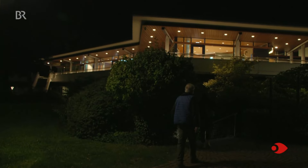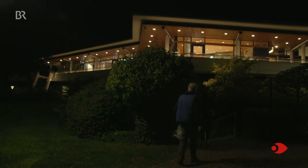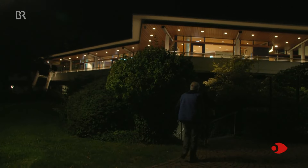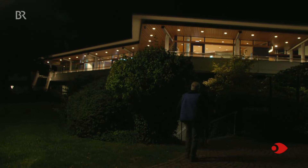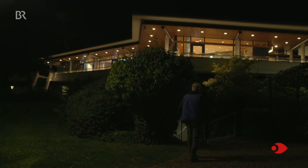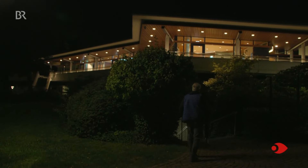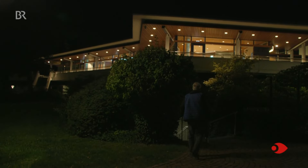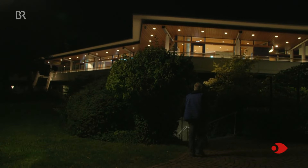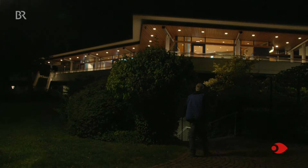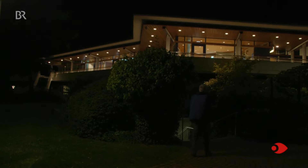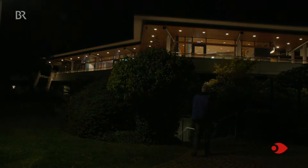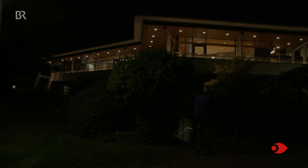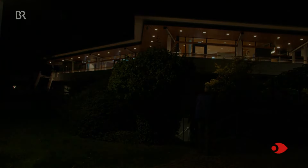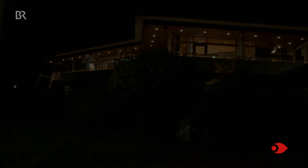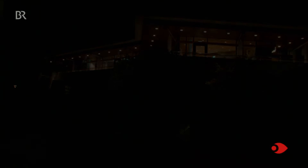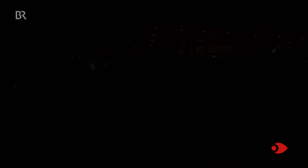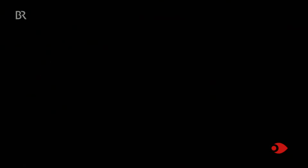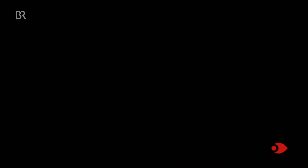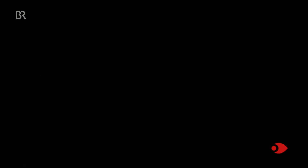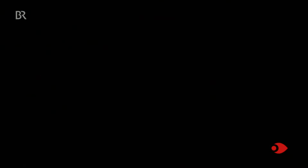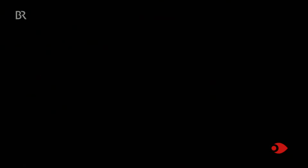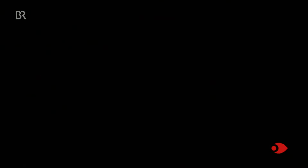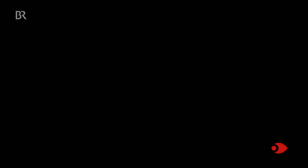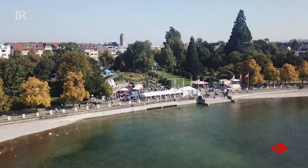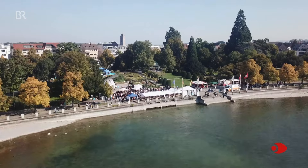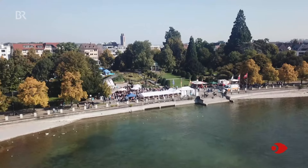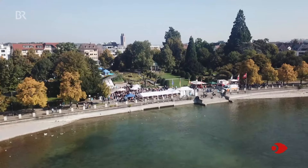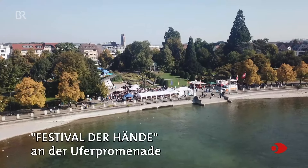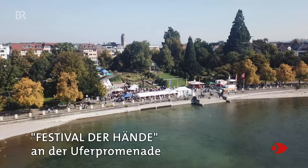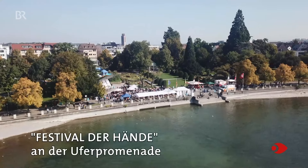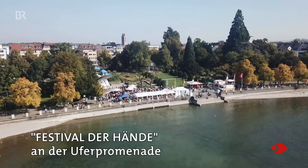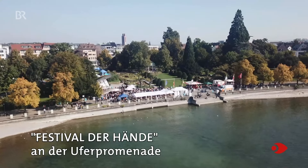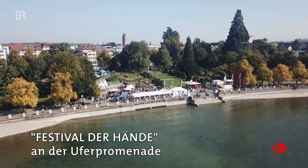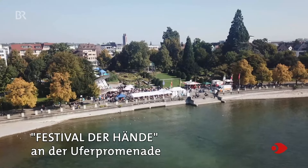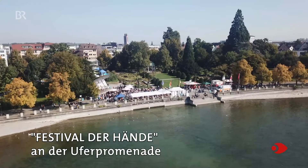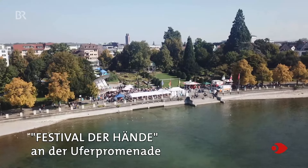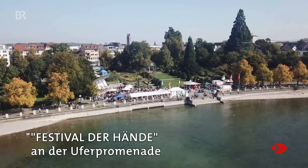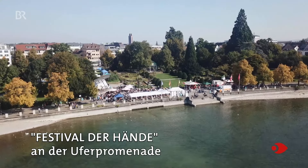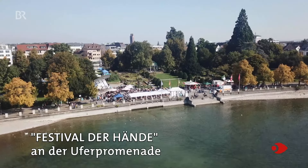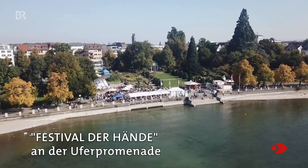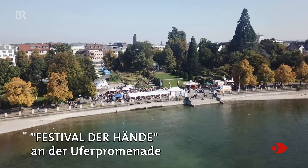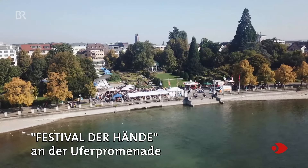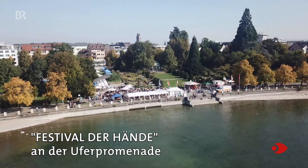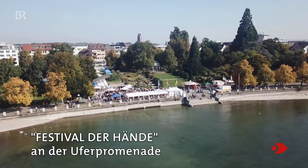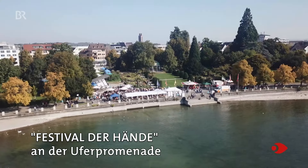Musik.